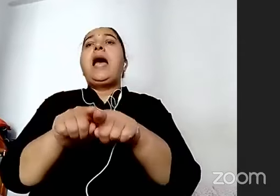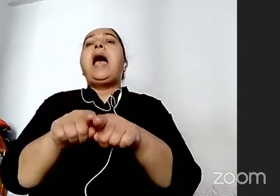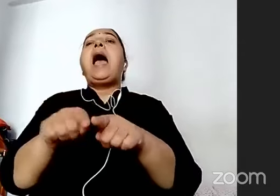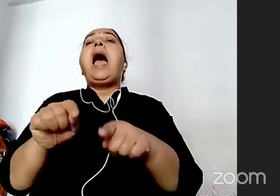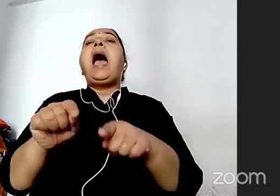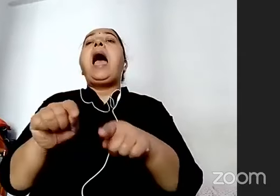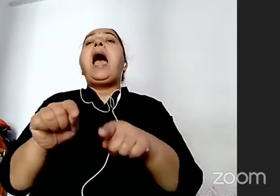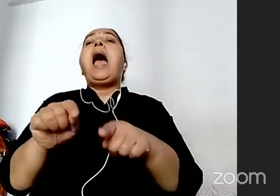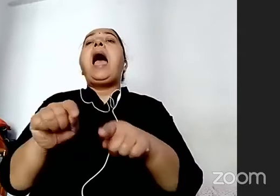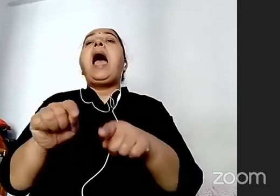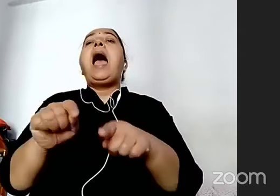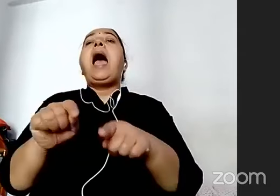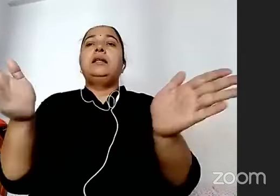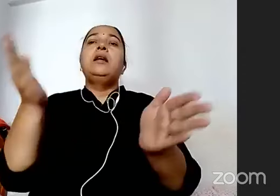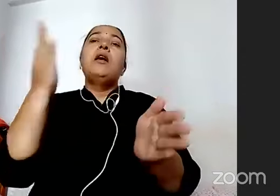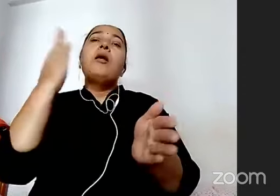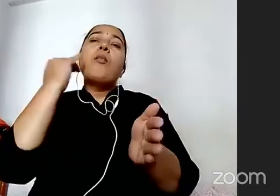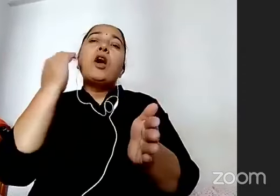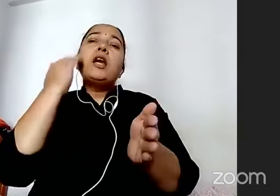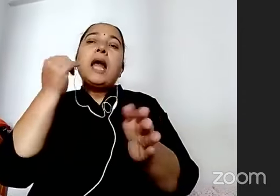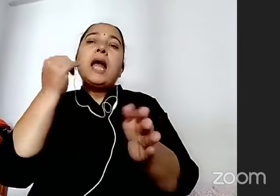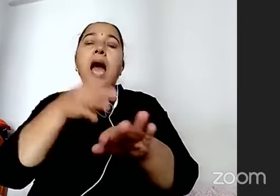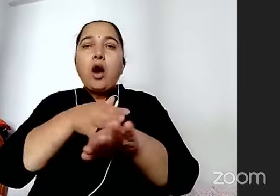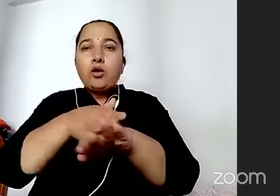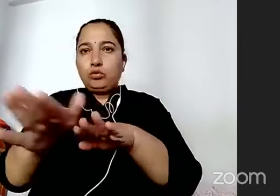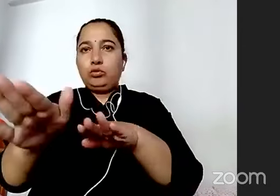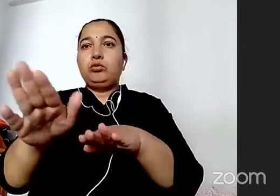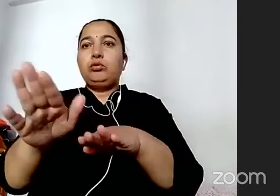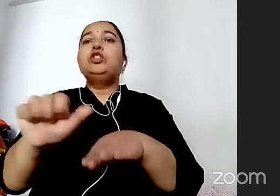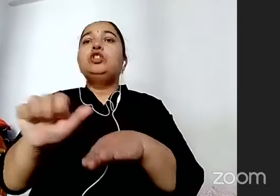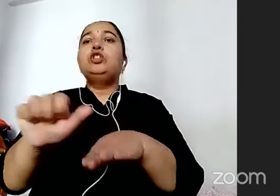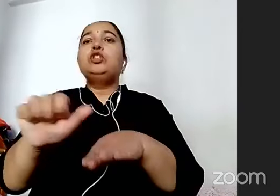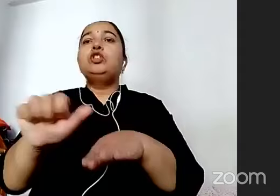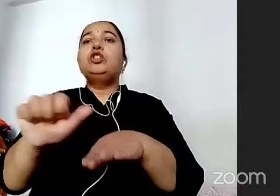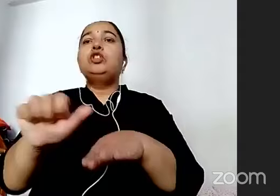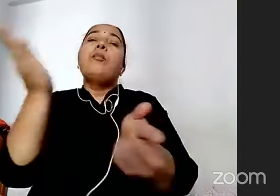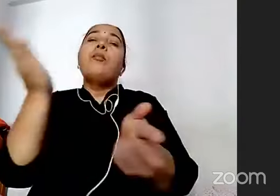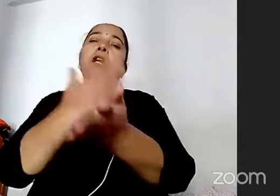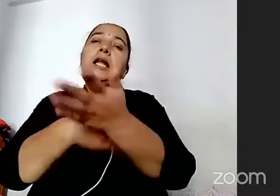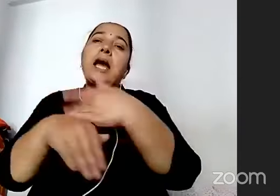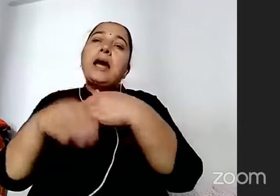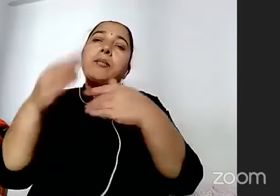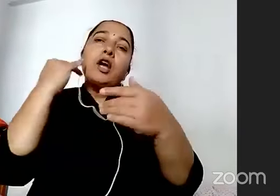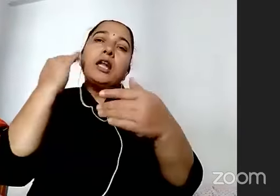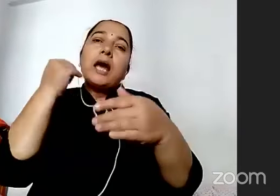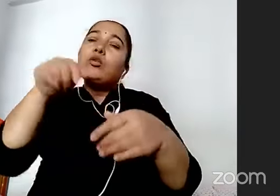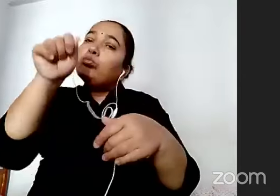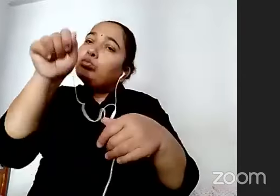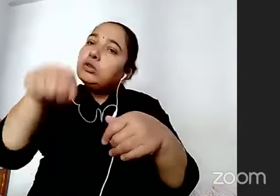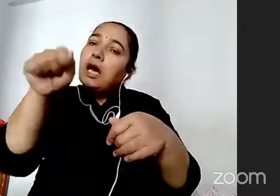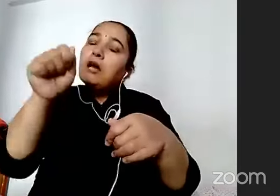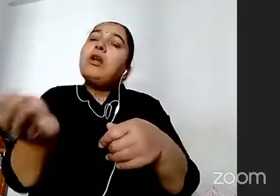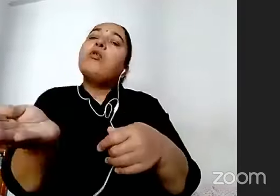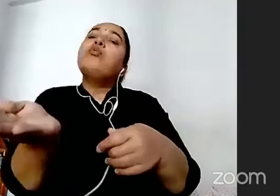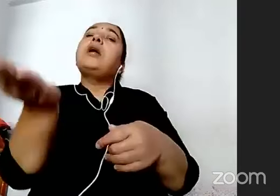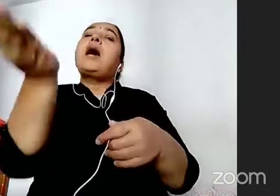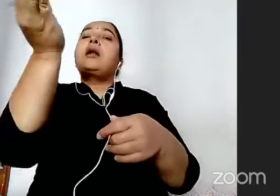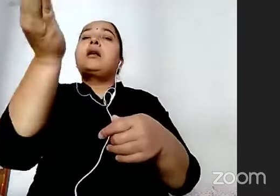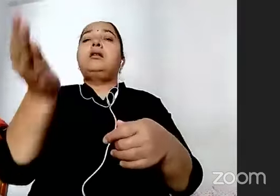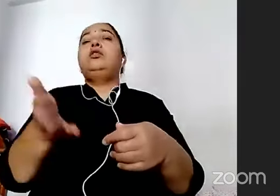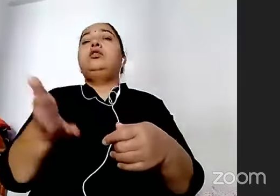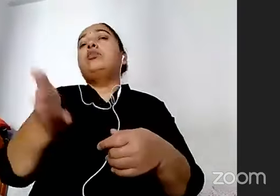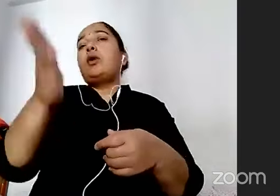जनजाति समुदायभित्रका अपाङ्गता भएका व्यक्तिहरूको मुद्दाहरूलाई जुन उठाएर हेरिरहनु भएको छ सो अब त्यही कुरालाई चाहिँ अलिकति